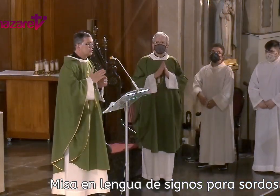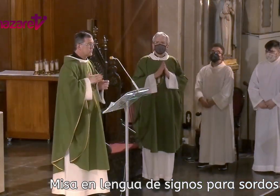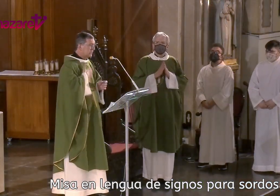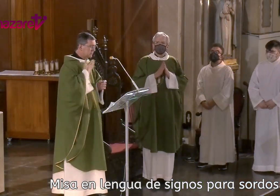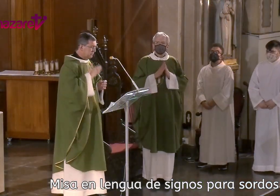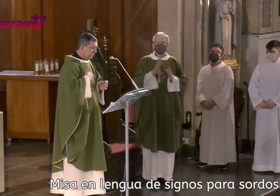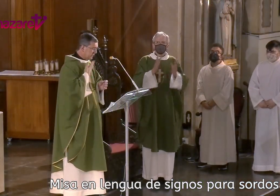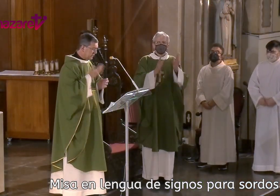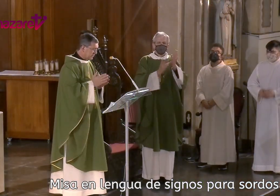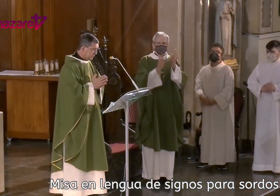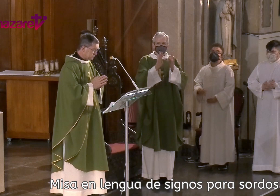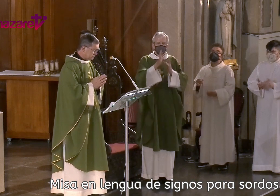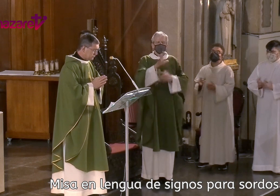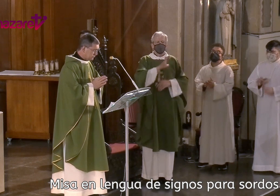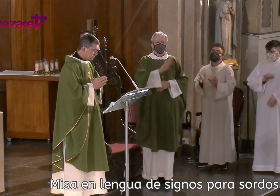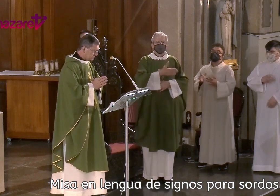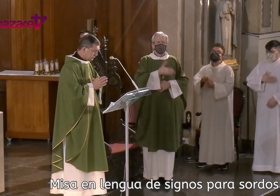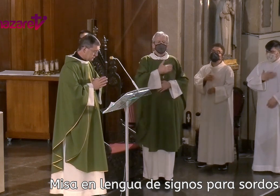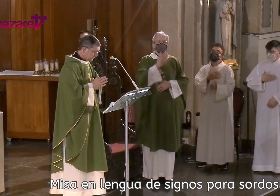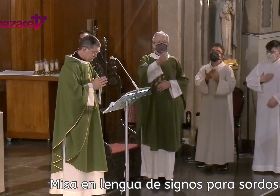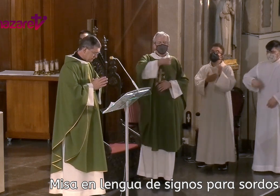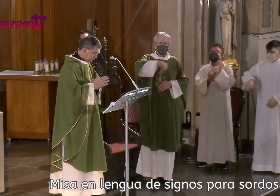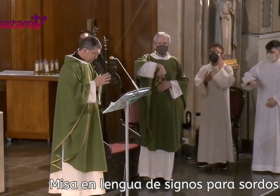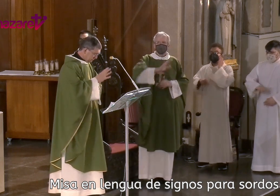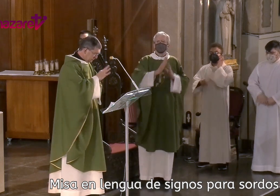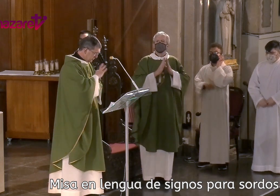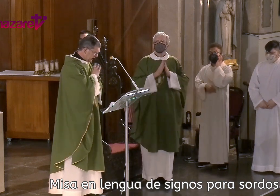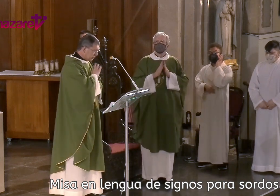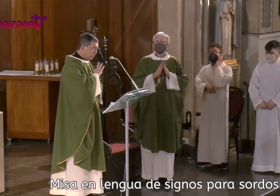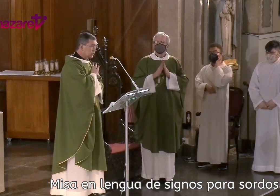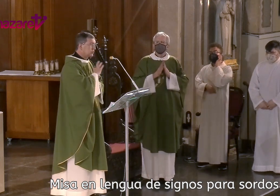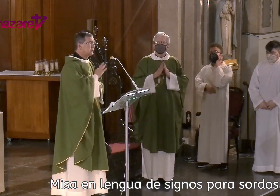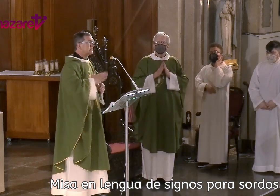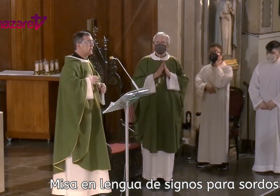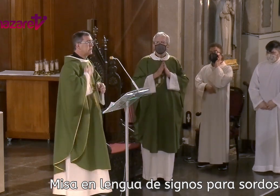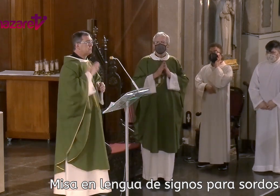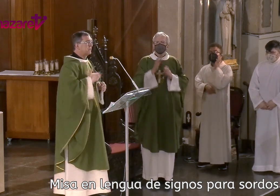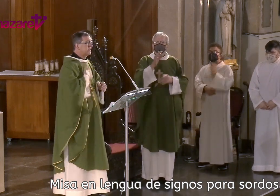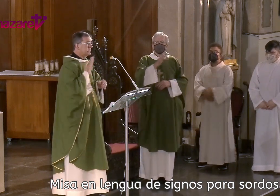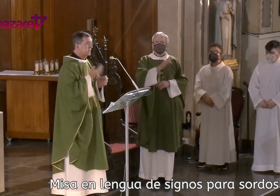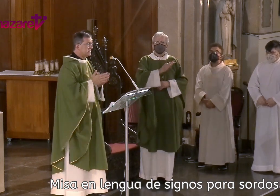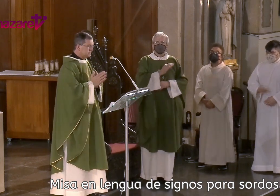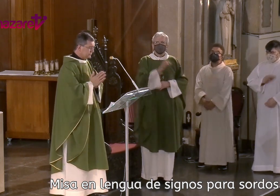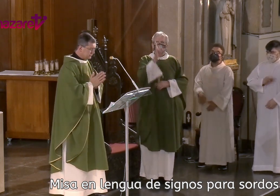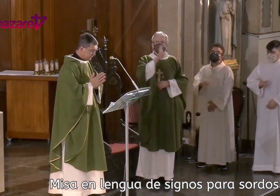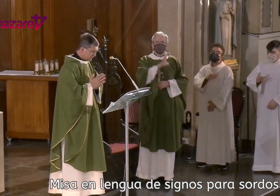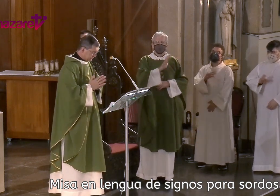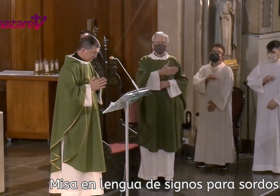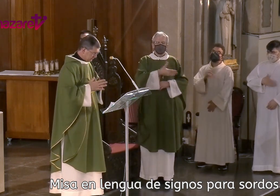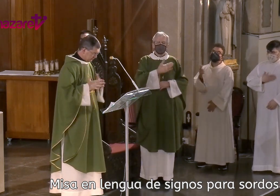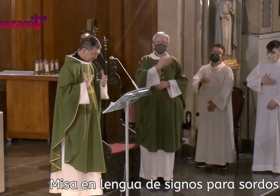ten piedad. Cristo, ten piedad. Señor, ten piedad. Señor, ten